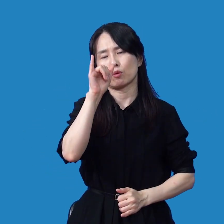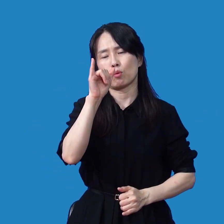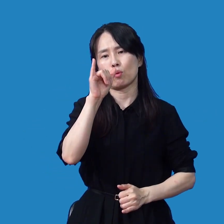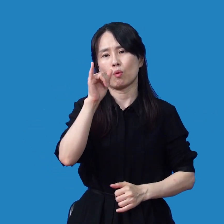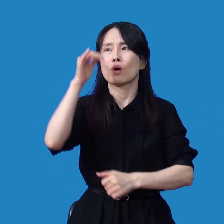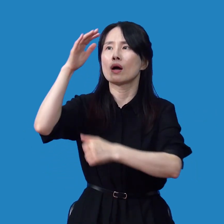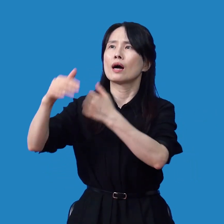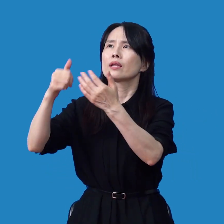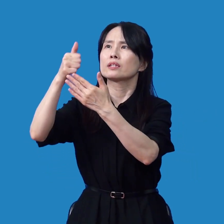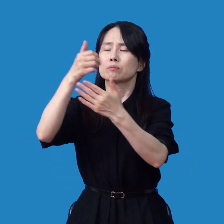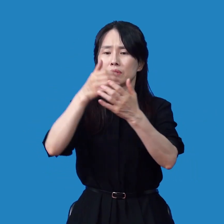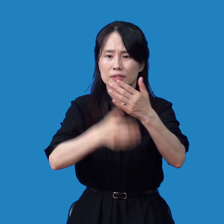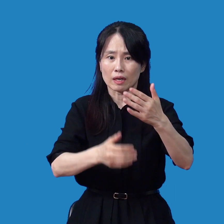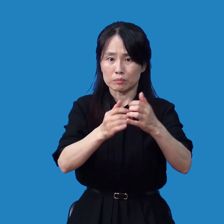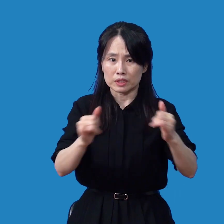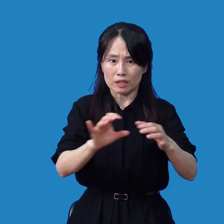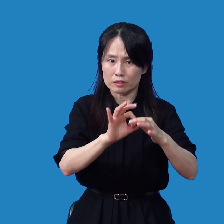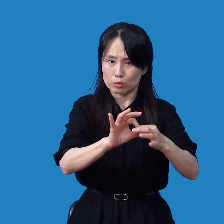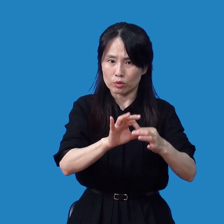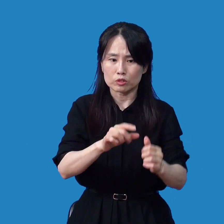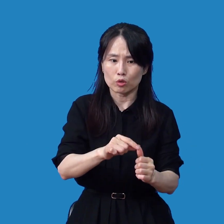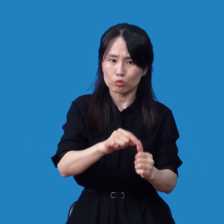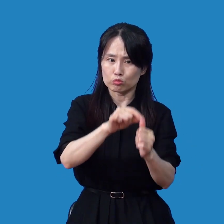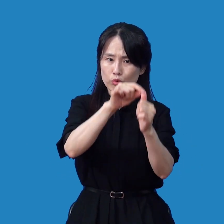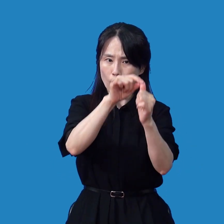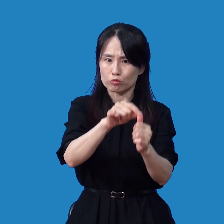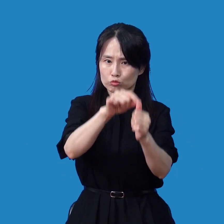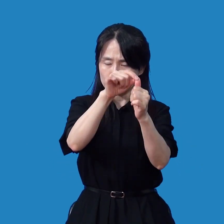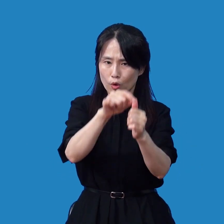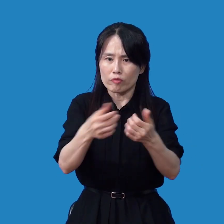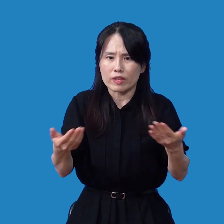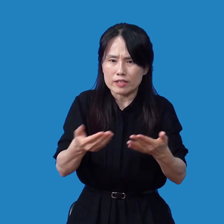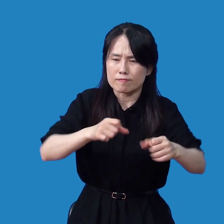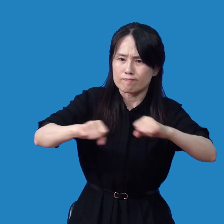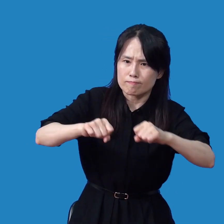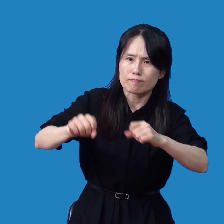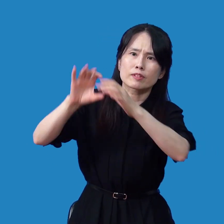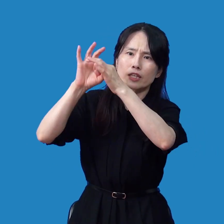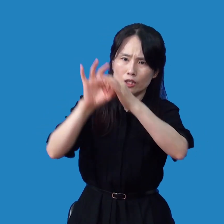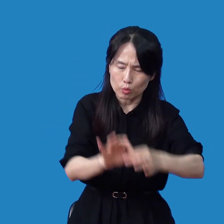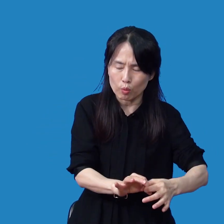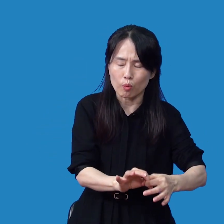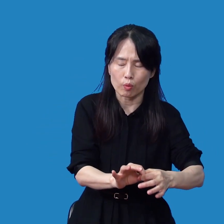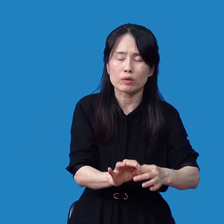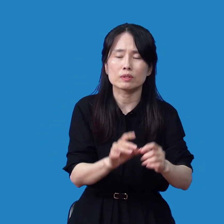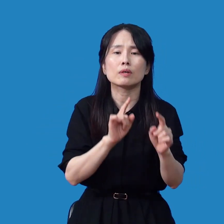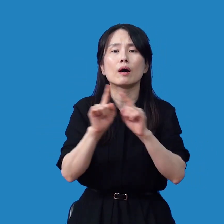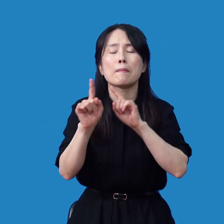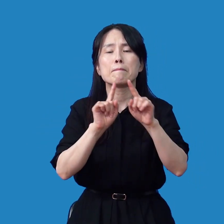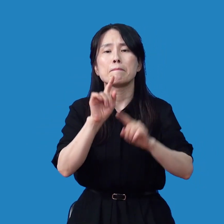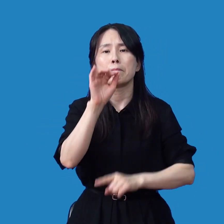하나님은 그 남은 자를 통해서 구원의 역사를 계속해 가실 것이다, 그렇게 말씀합니다.